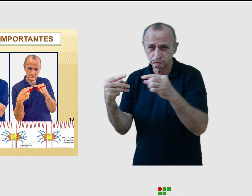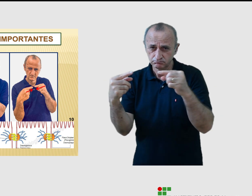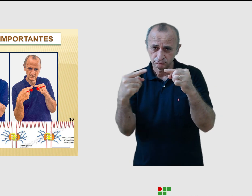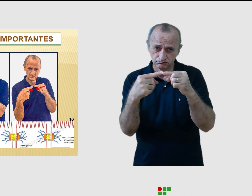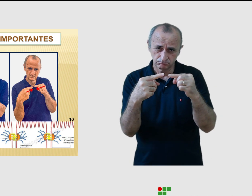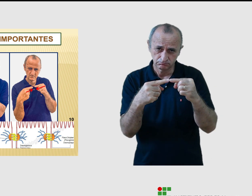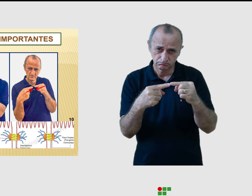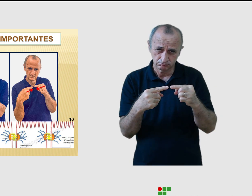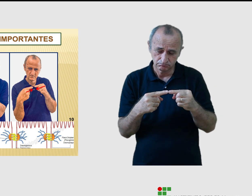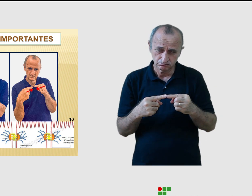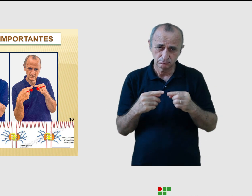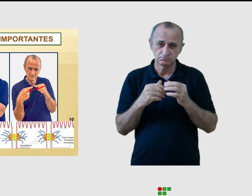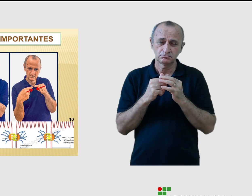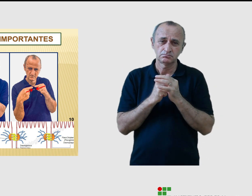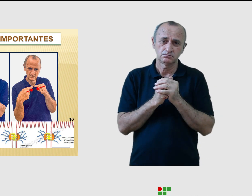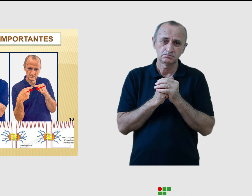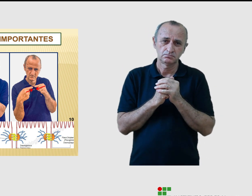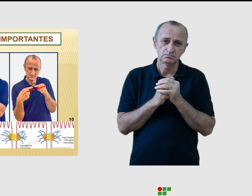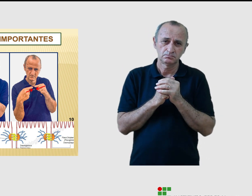desmossomos.